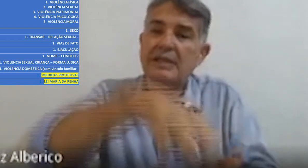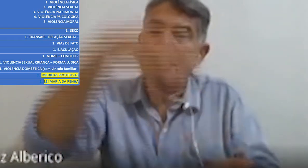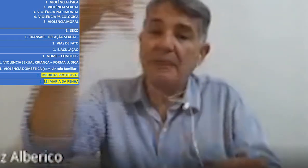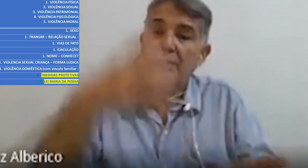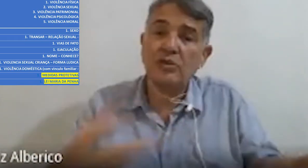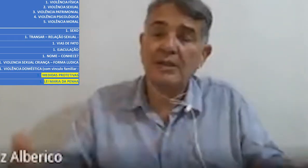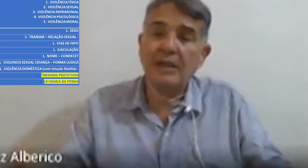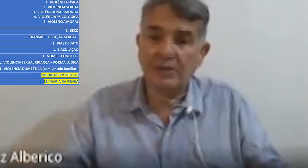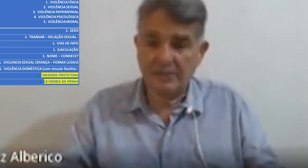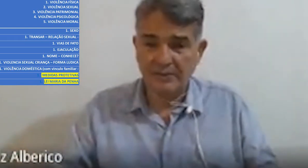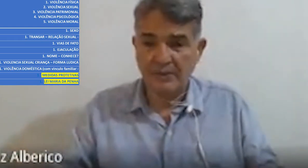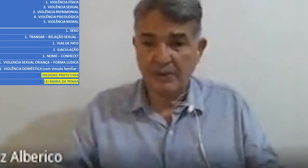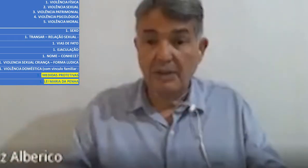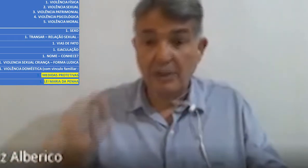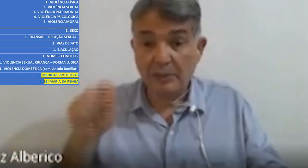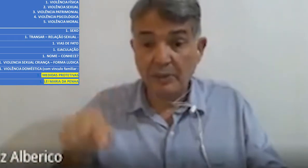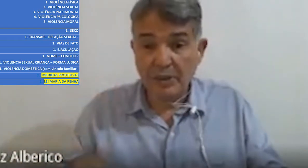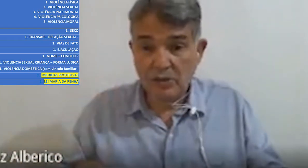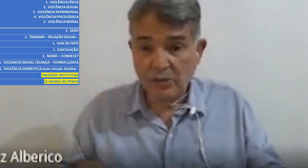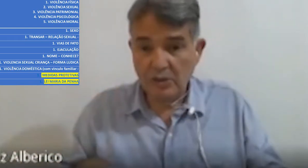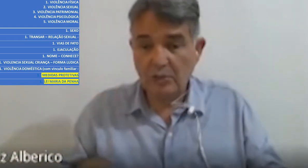essa personalidade? Então é por isso que eu